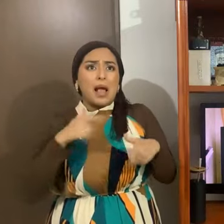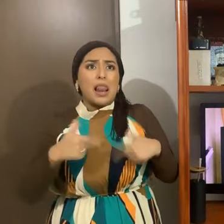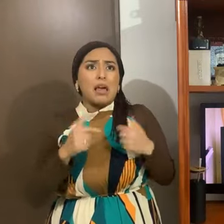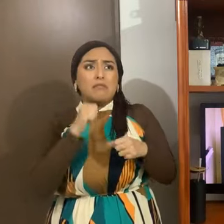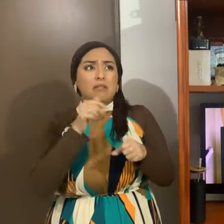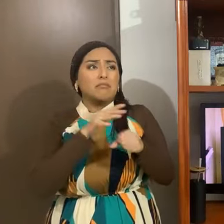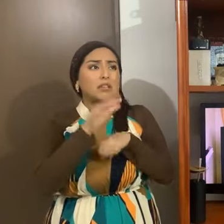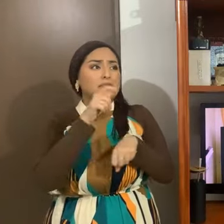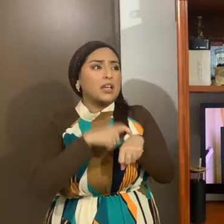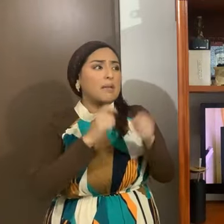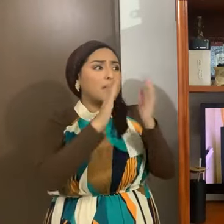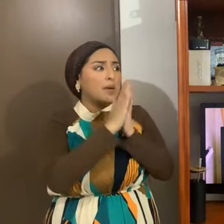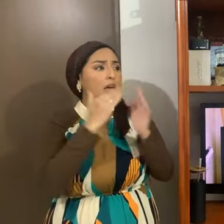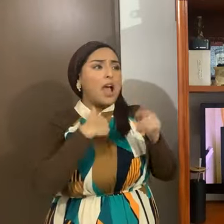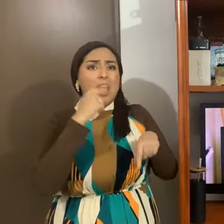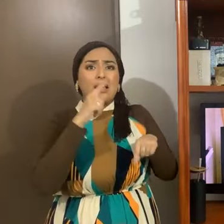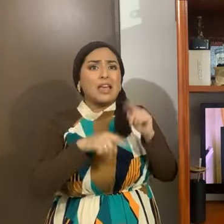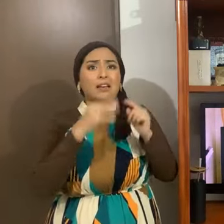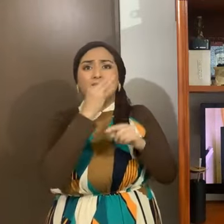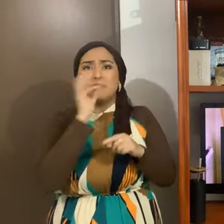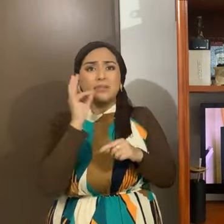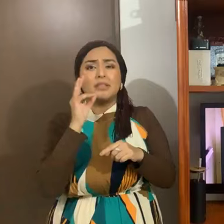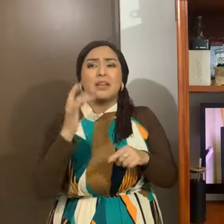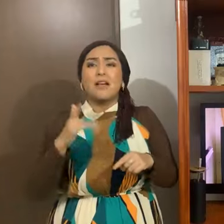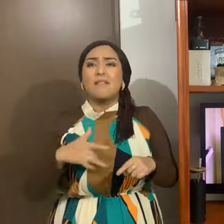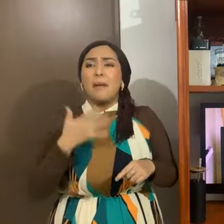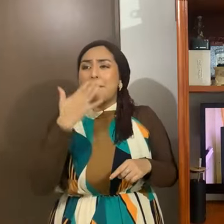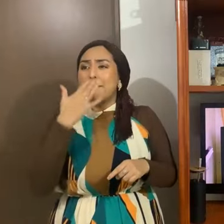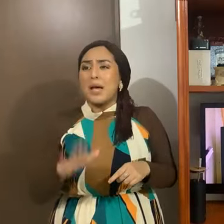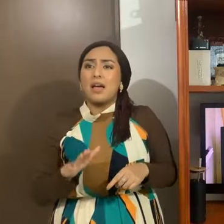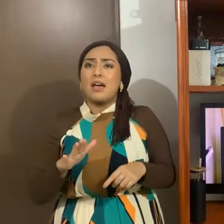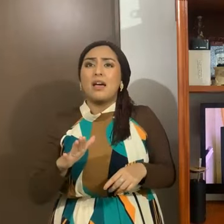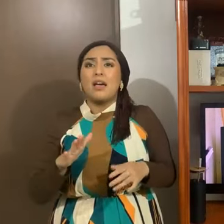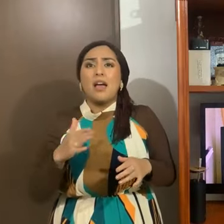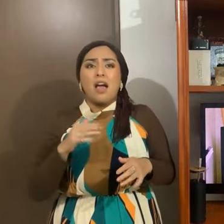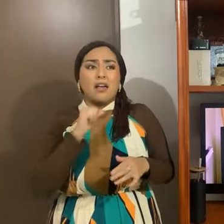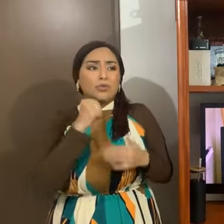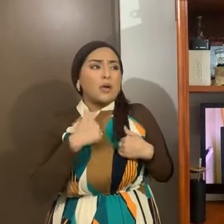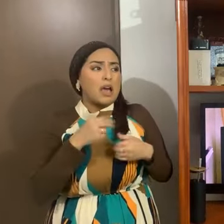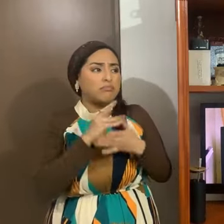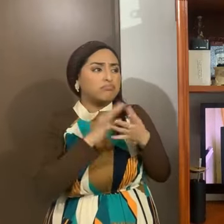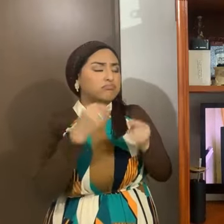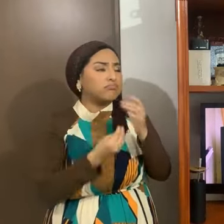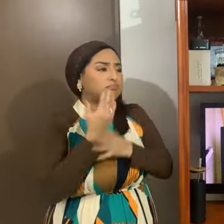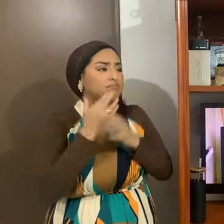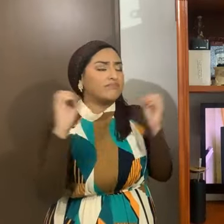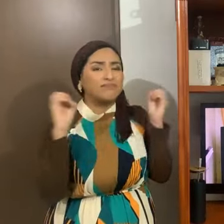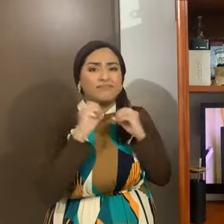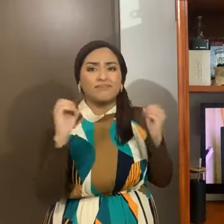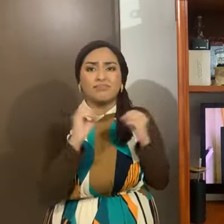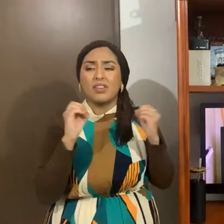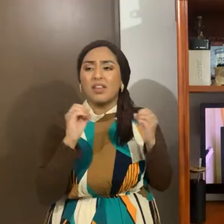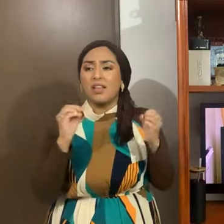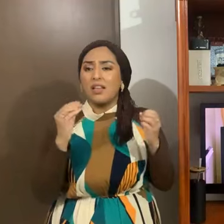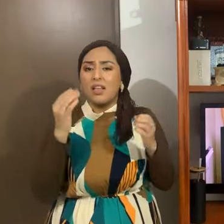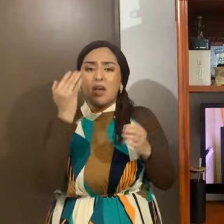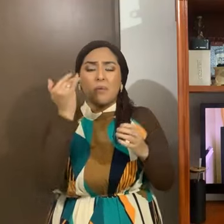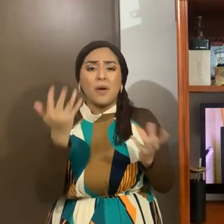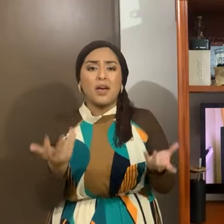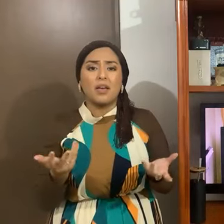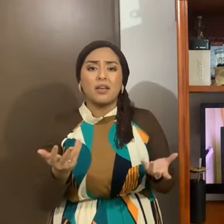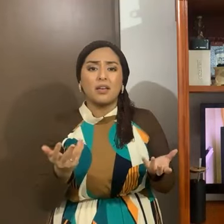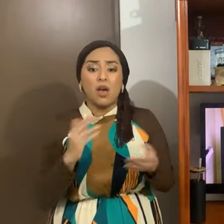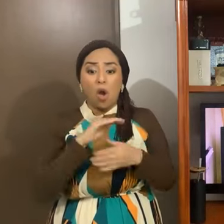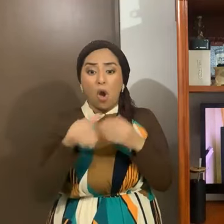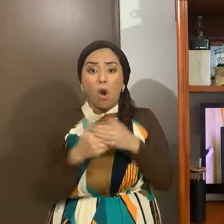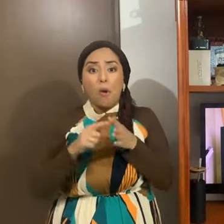tiempo de orar? No puedo ayunar porque me siento muy mal, no tengo los frutos del Ruach HaKodesh, no tengo los dones del Ruach HaKodesh. Y